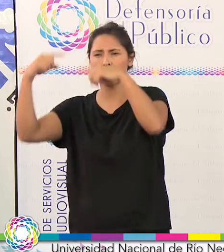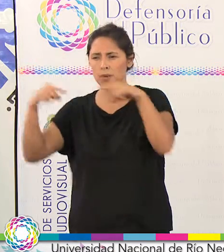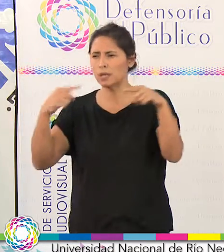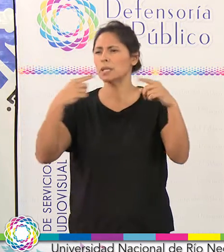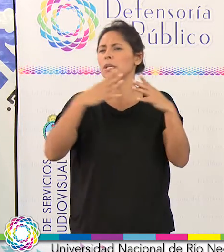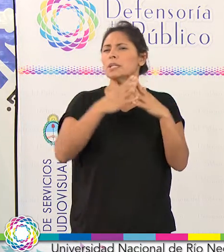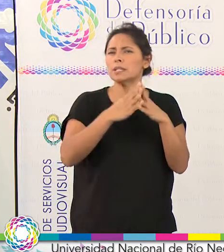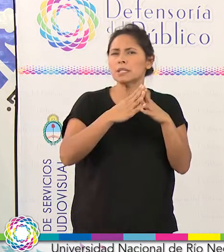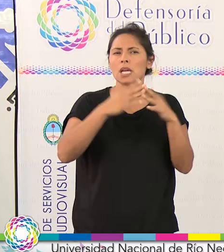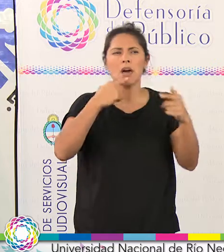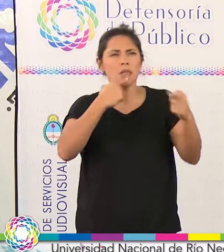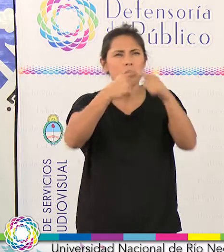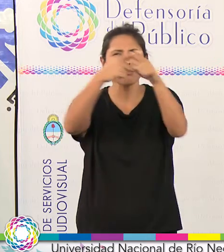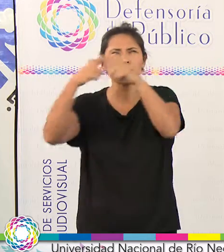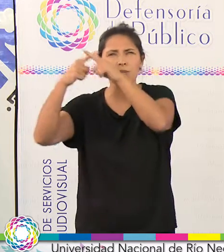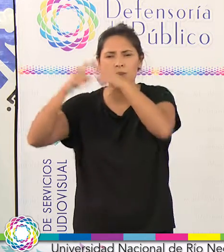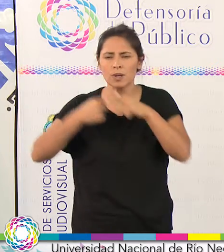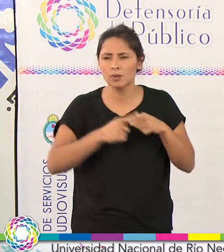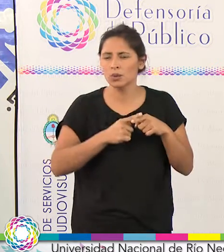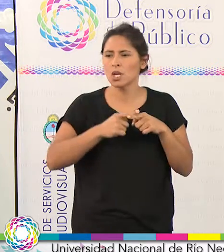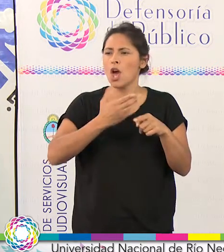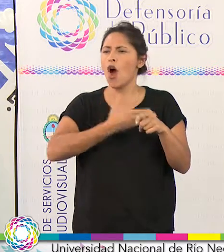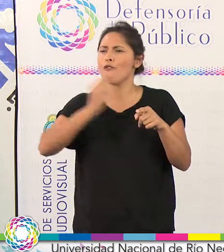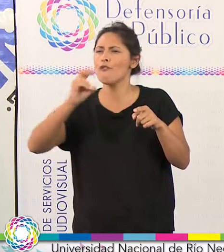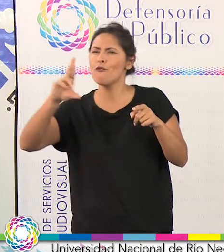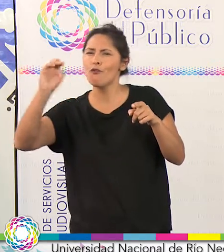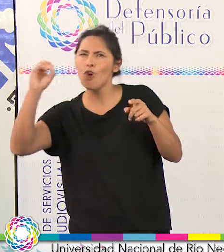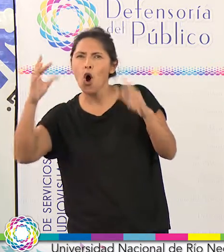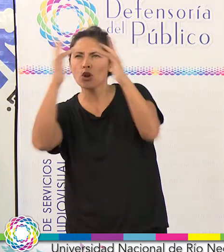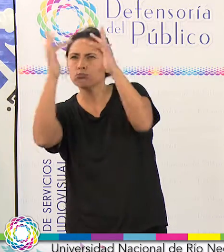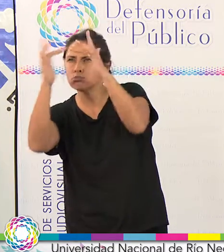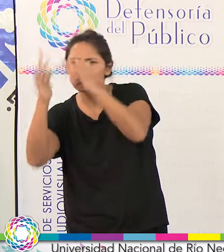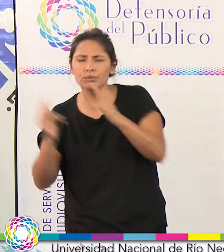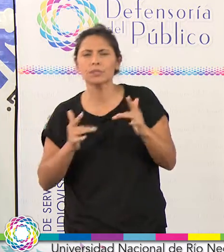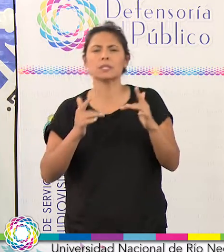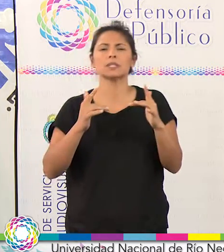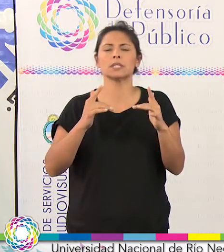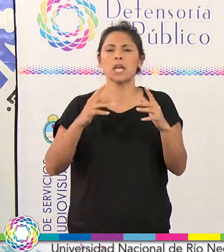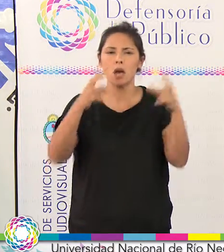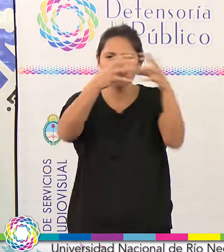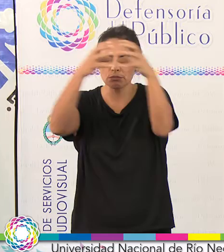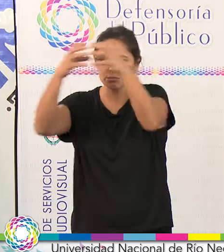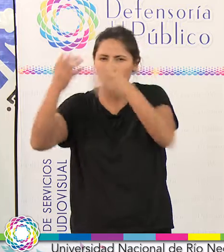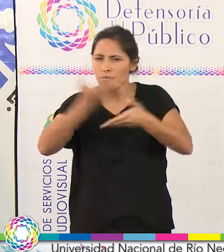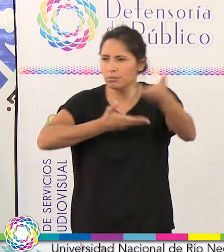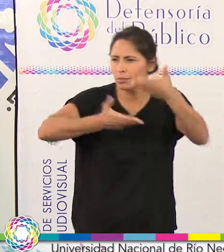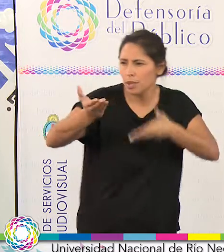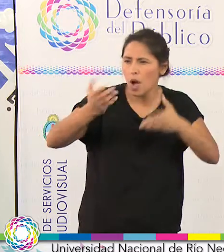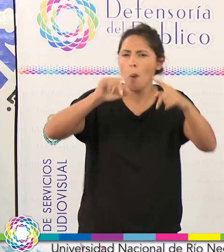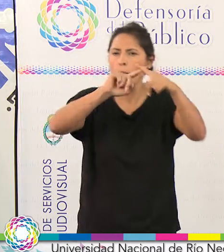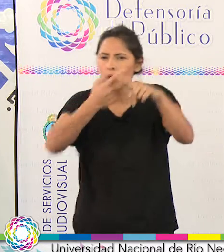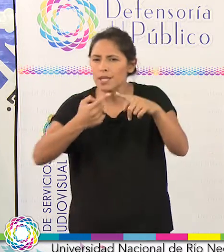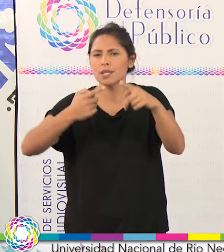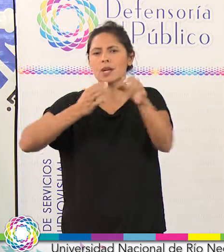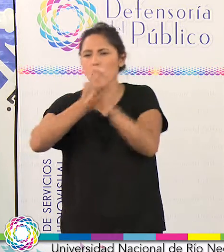verdad que una ley que fue tan democrática desde la raíz, ¿no? Con participación de organizaciones políticas, sociales, educativas, que